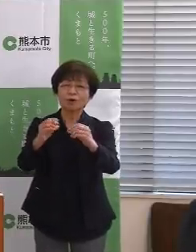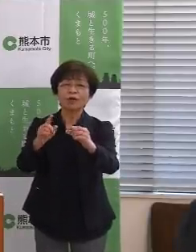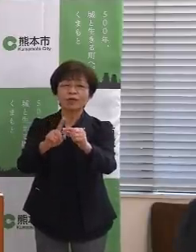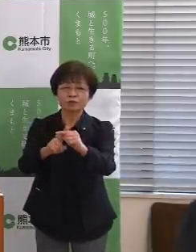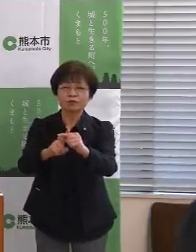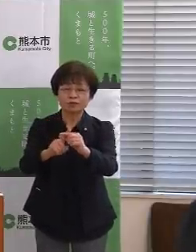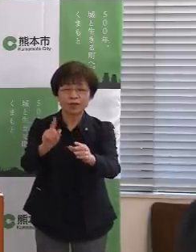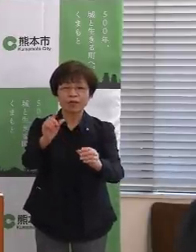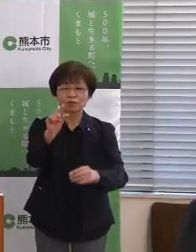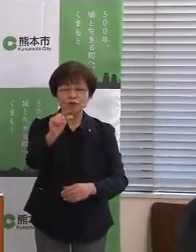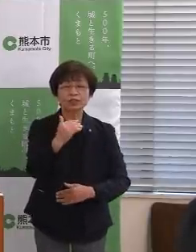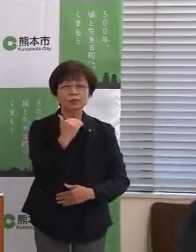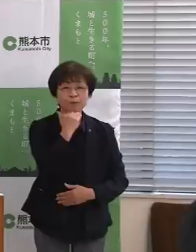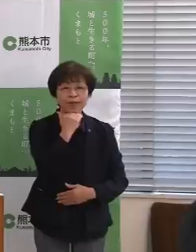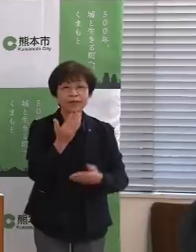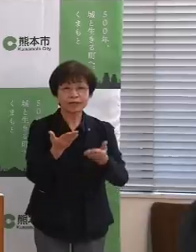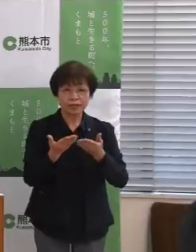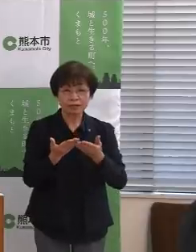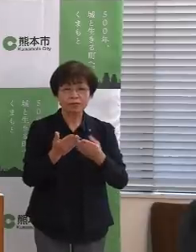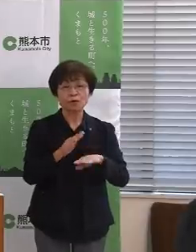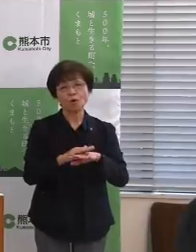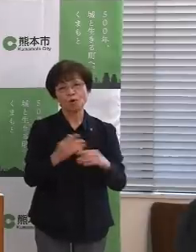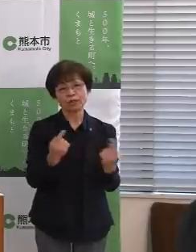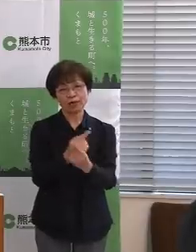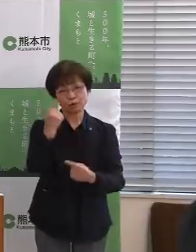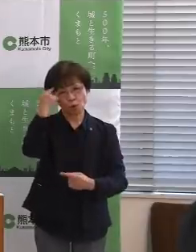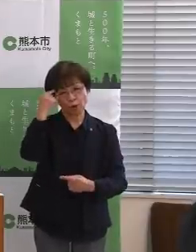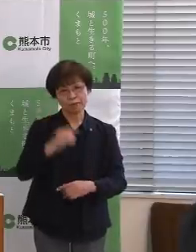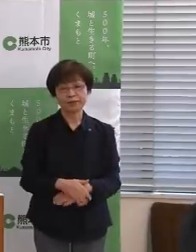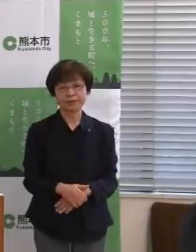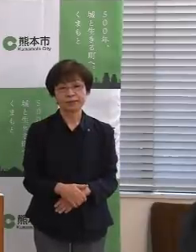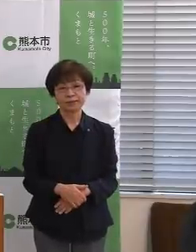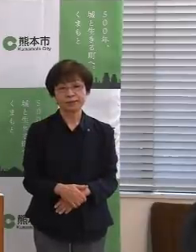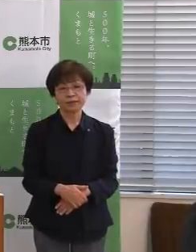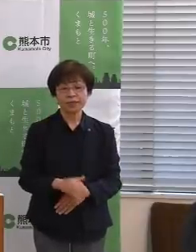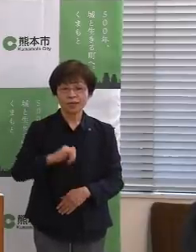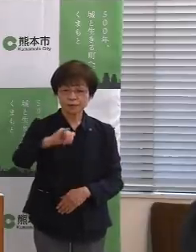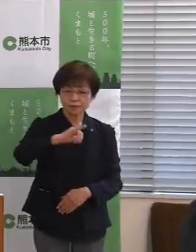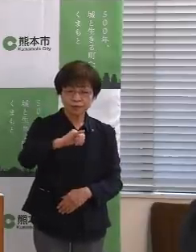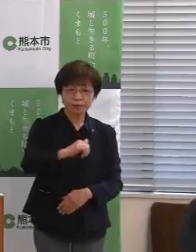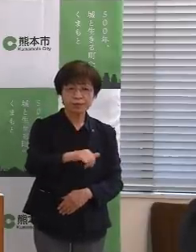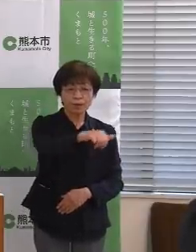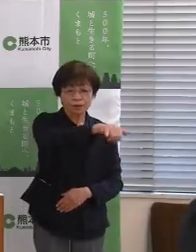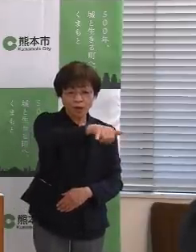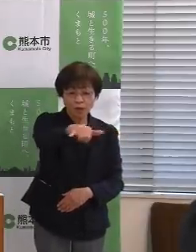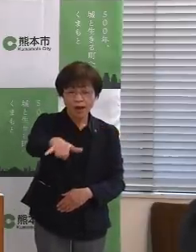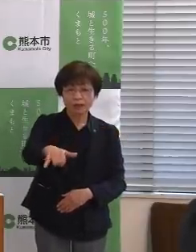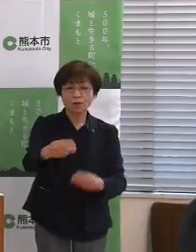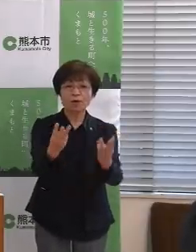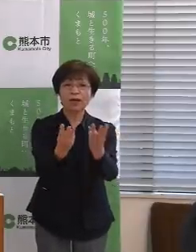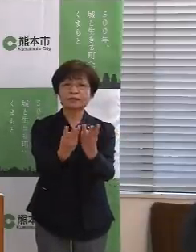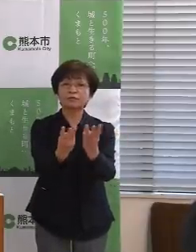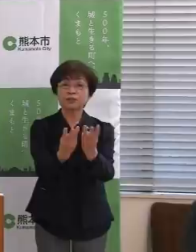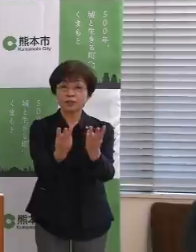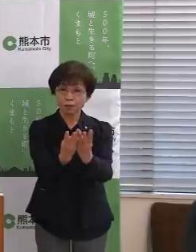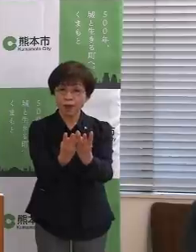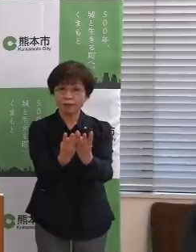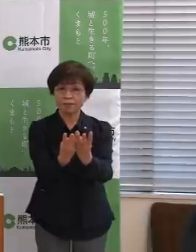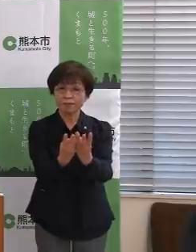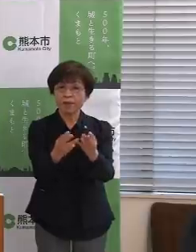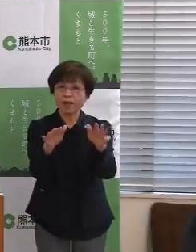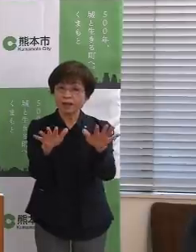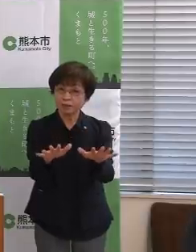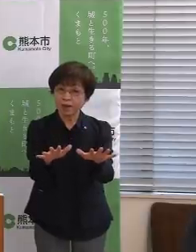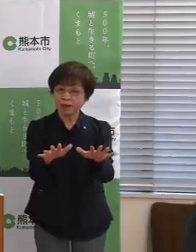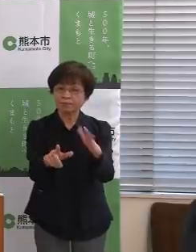受けるということでございますので、まあ、結構、数としては、 まあ、今の、